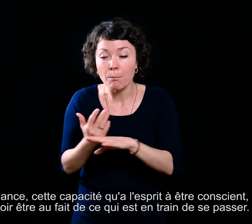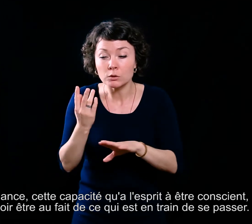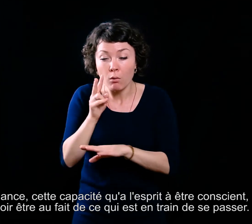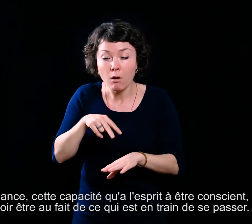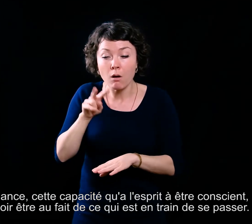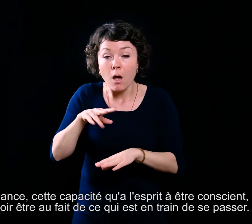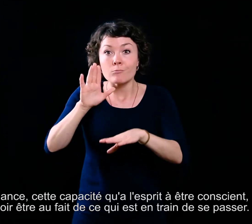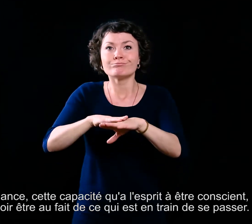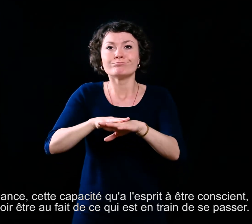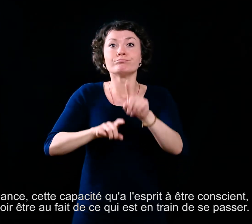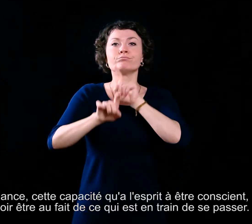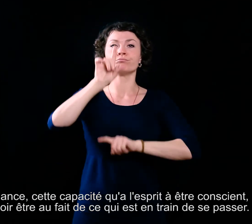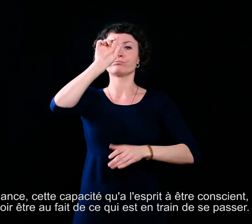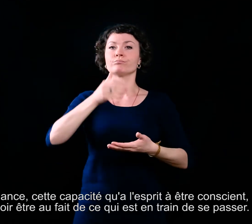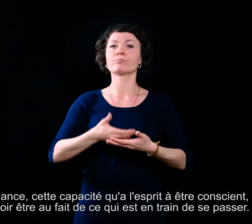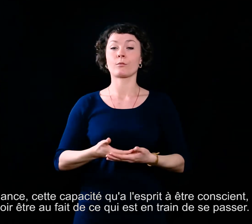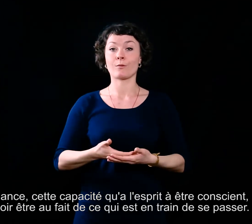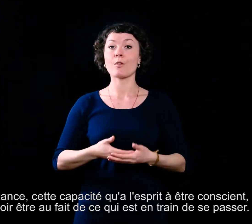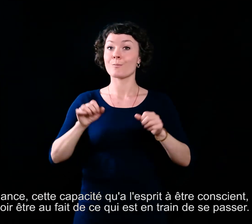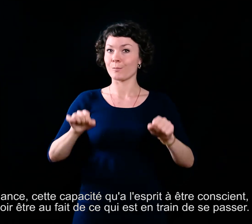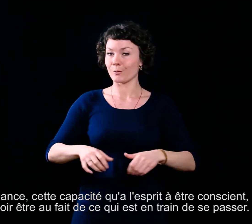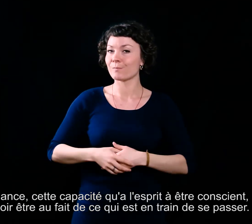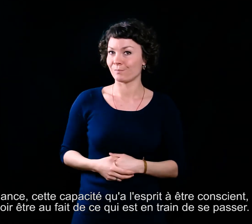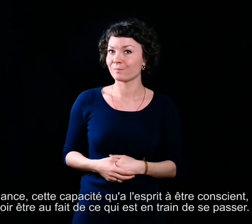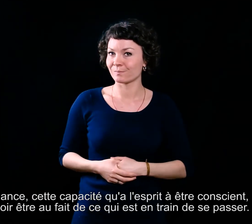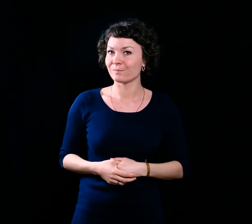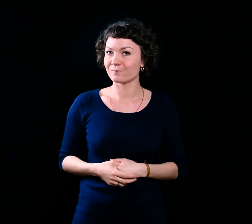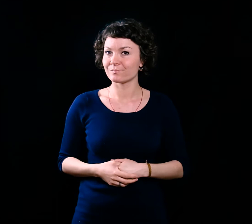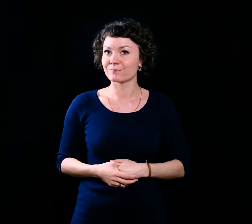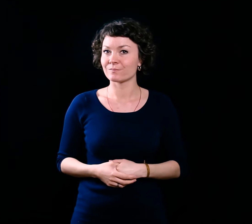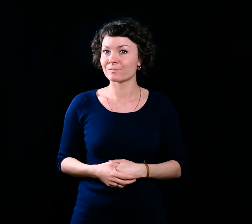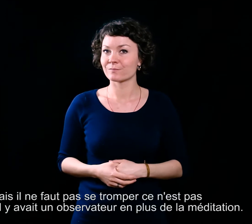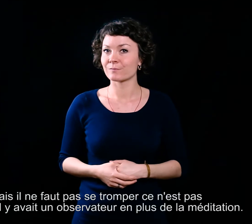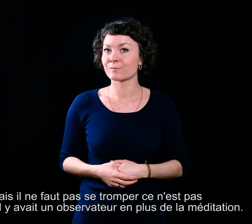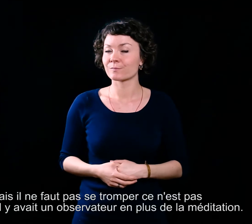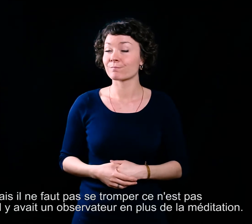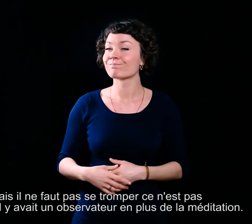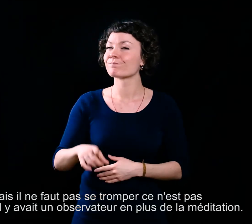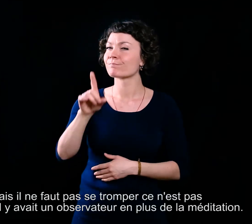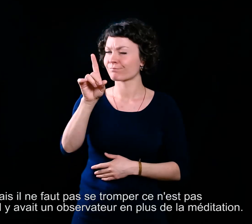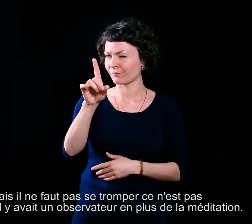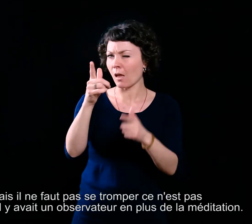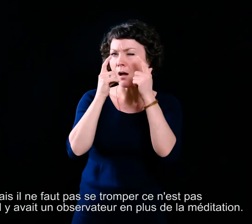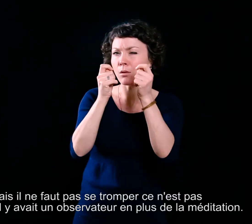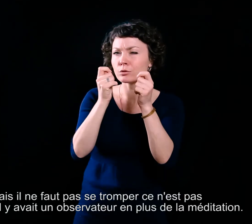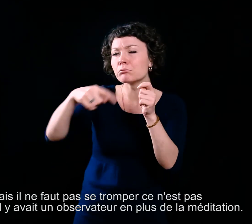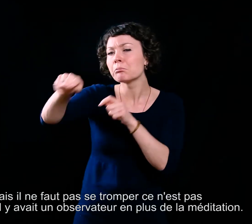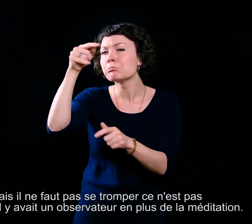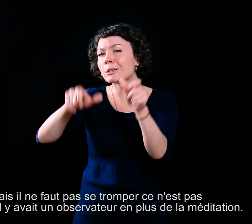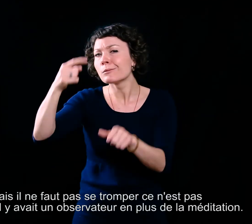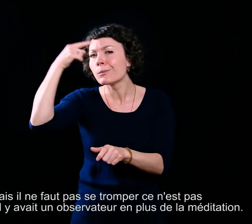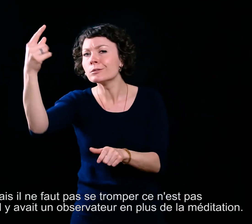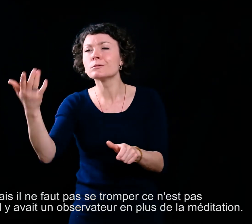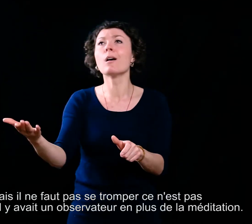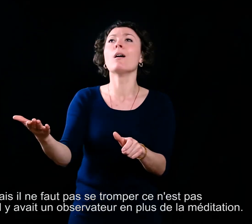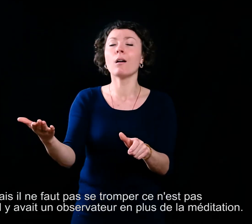conscient, qui va pouvoir être au fait de ce qui est en train de se passer. Mais il ne faut pas se tromper, ce n'est pas comme